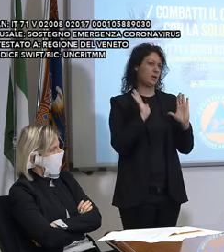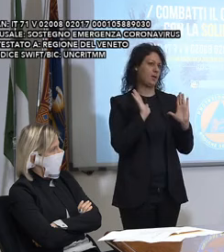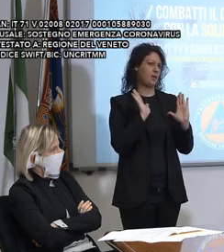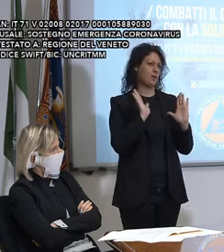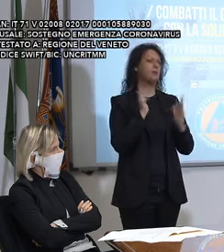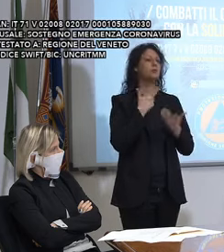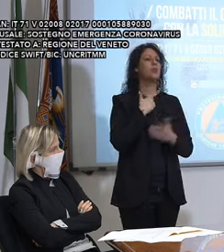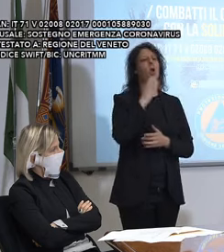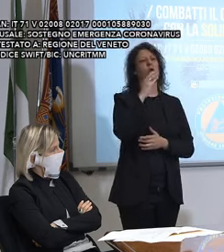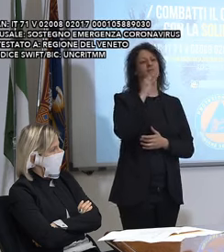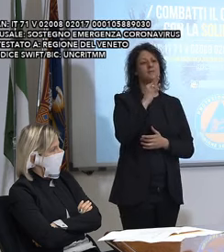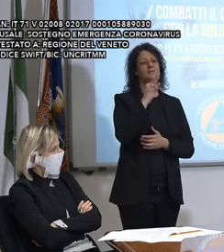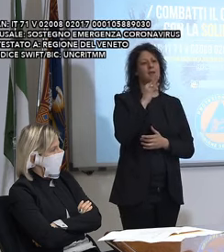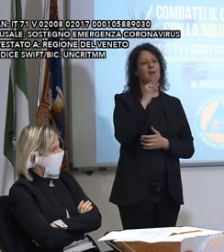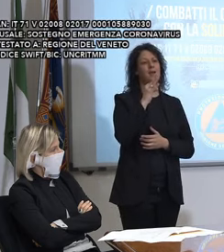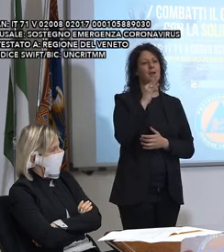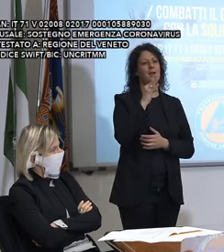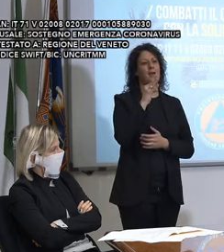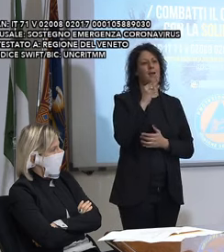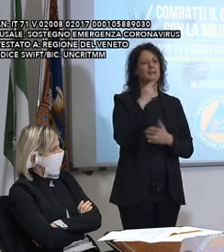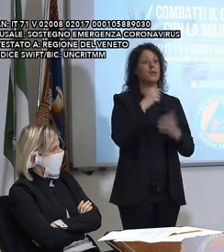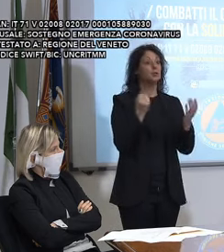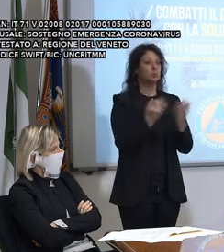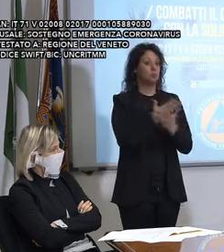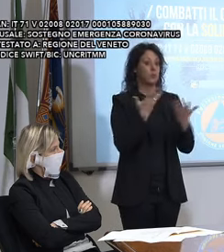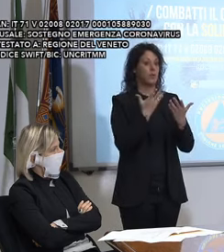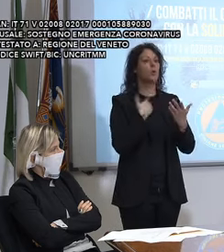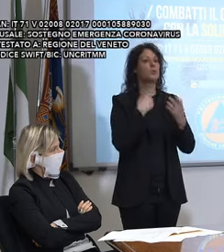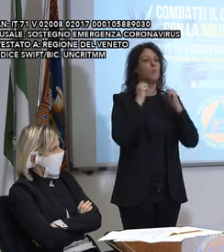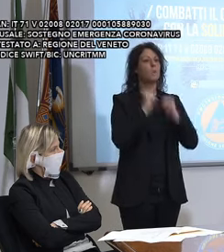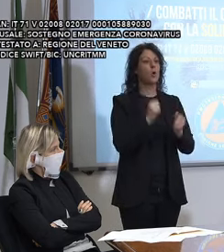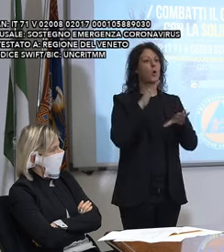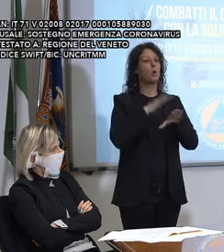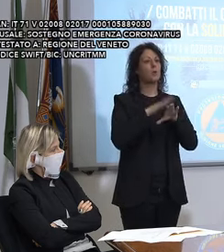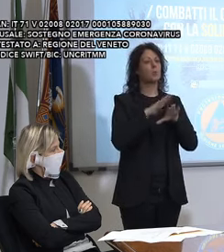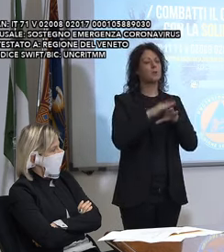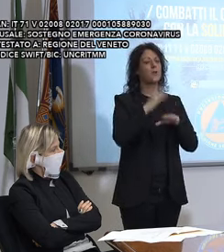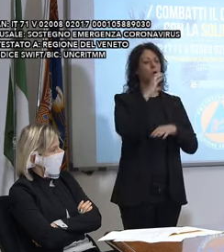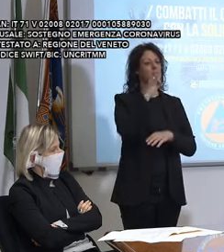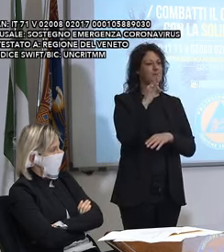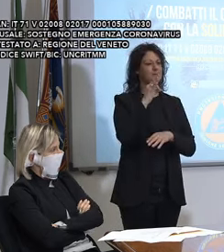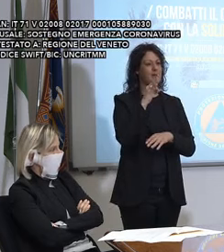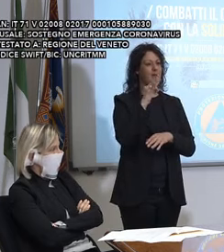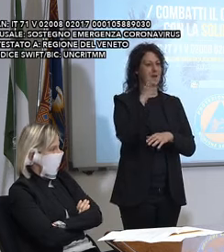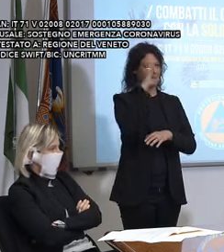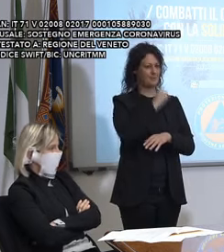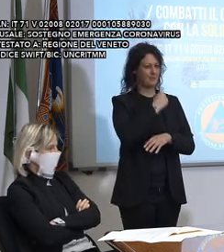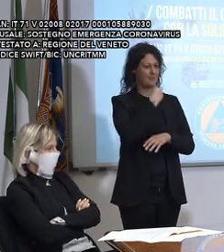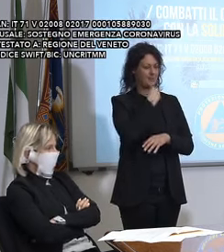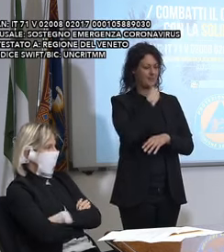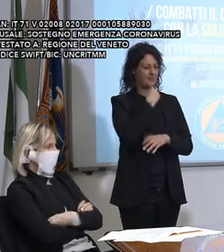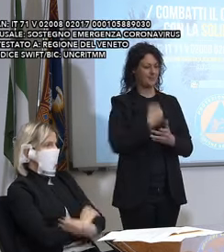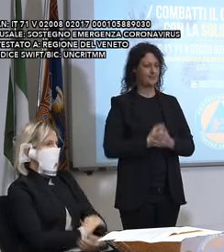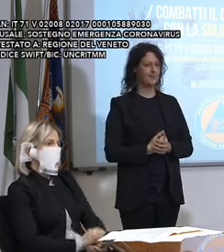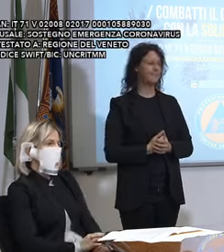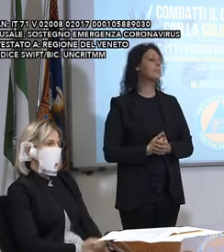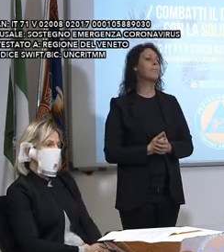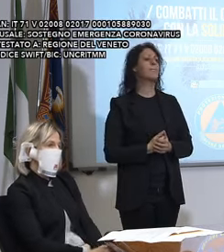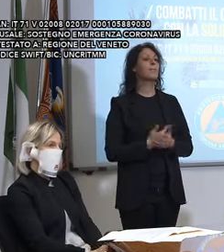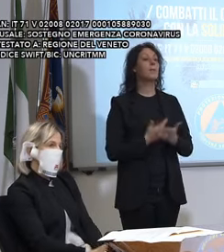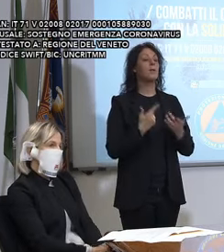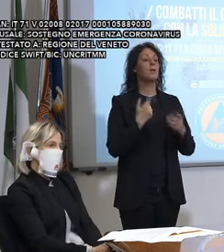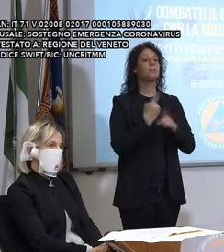dovesse accadere sappiamo rintracciare una persona da un codice fiscale. Accade cosa? Che il